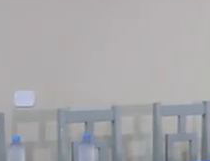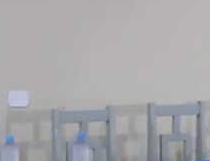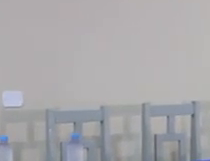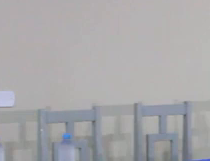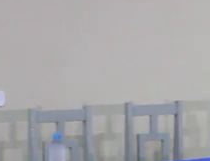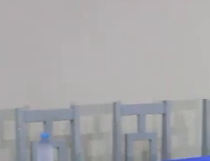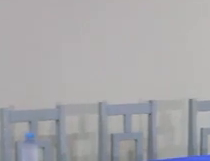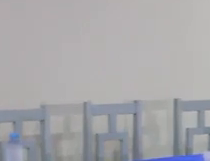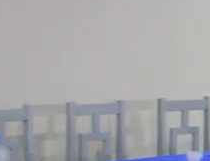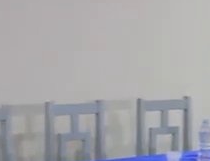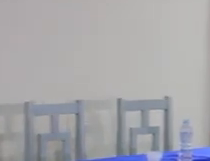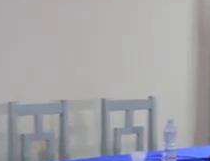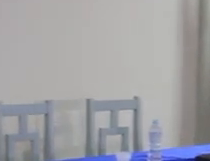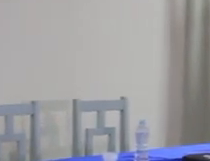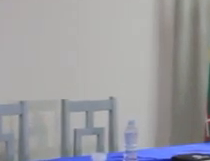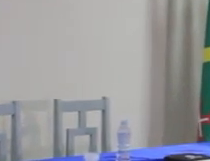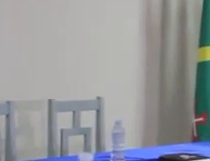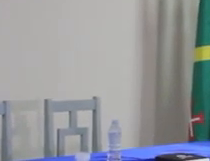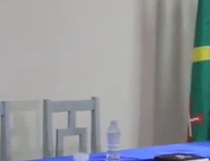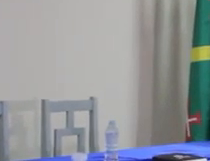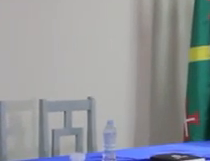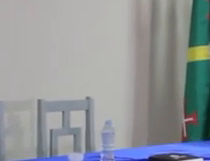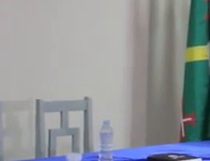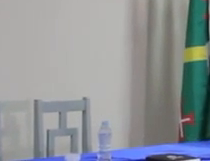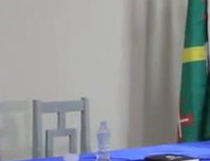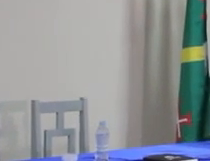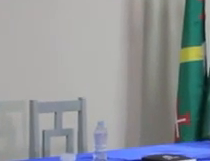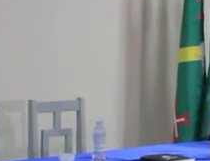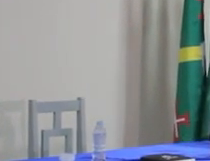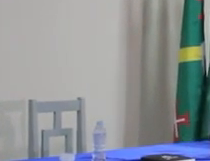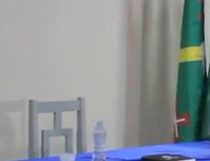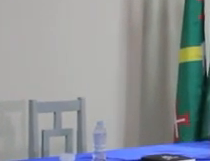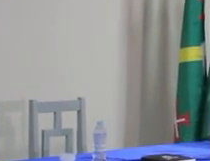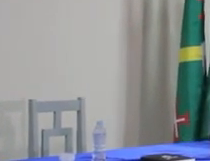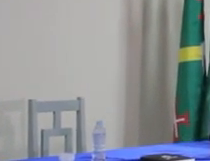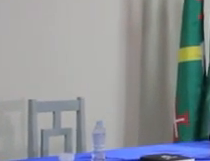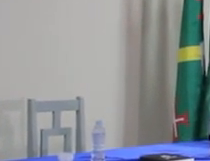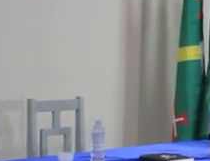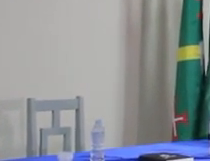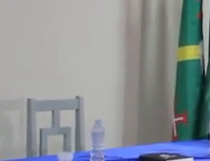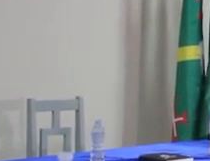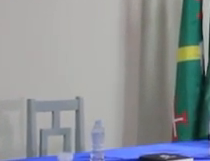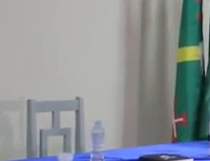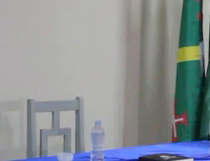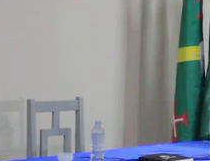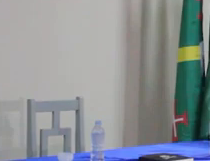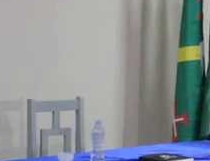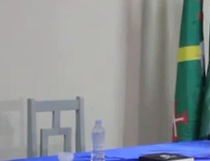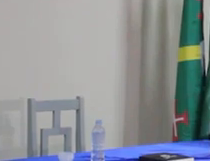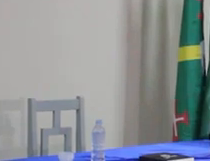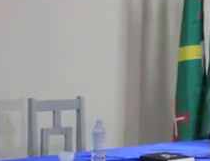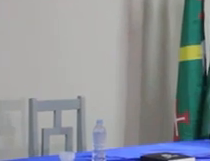Só veio aqui quem realmente se interessa pelo assunto.